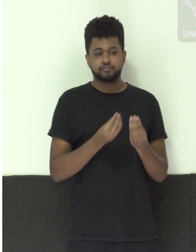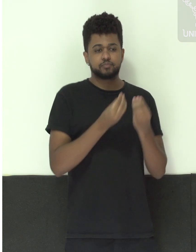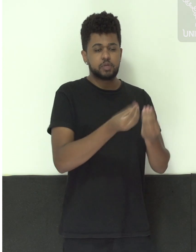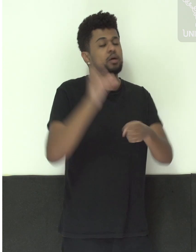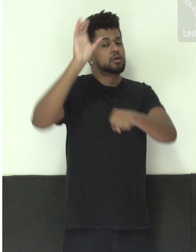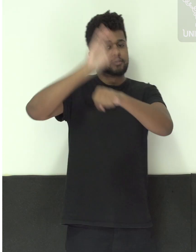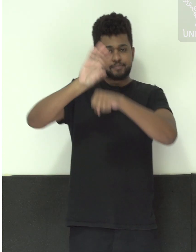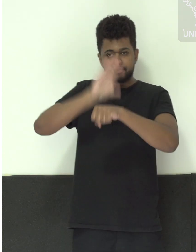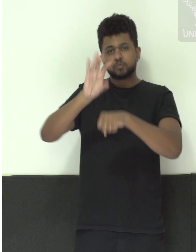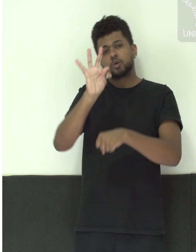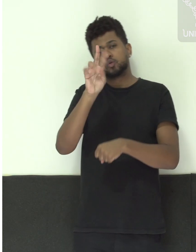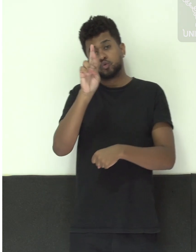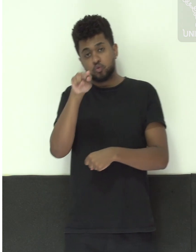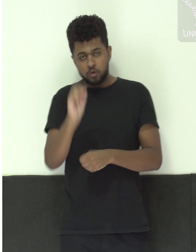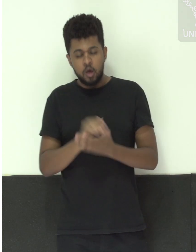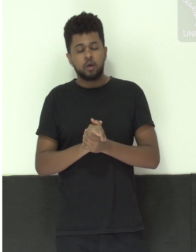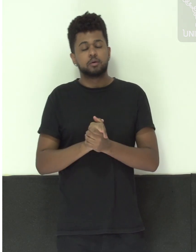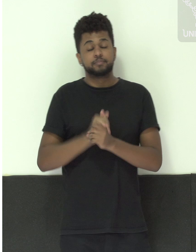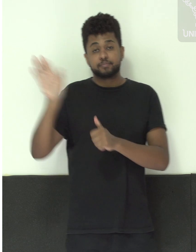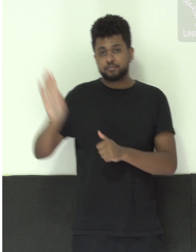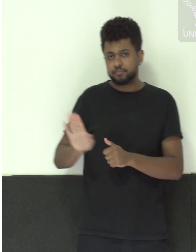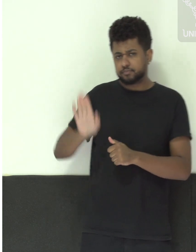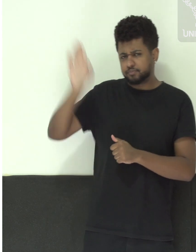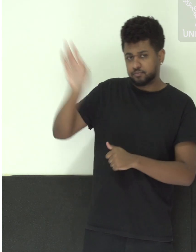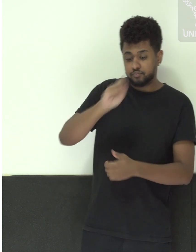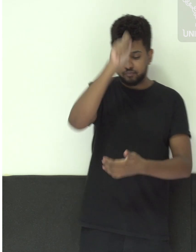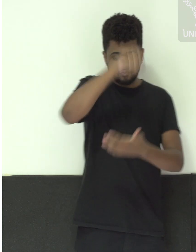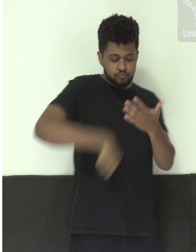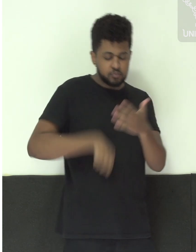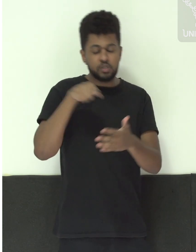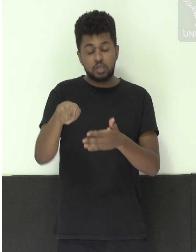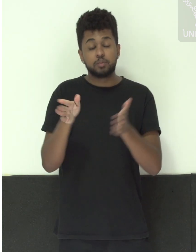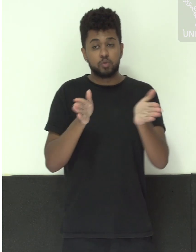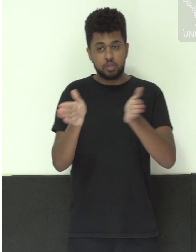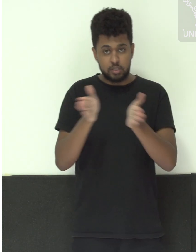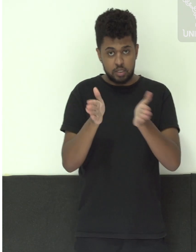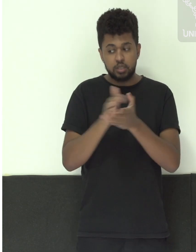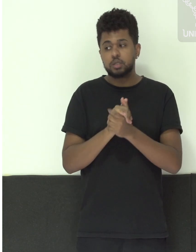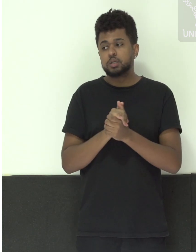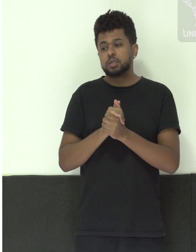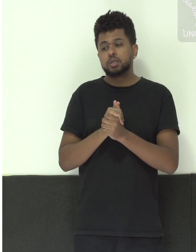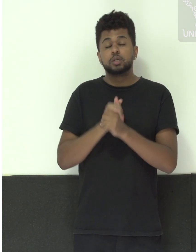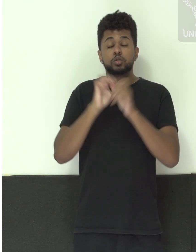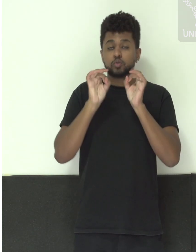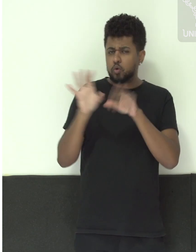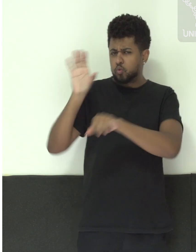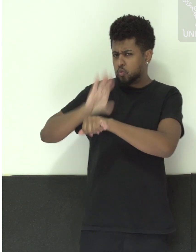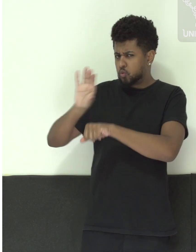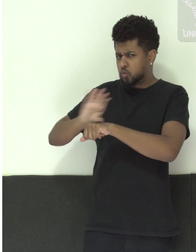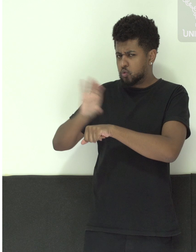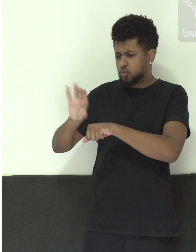por curso e turno. Aos candidatos inscritos nesta modalidade, com exceção do curso